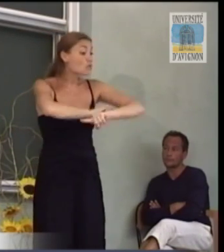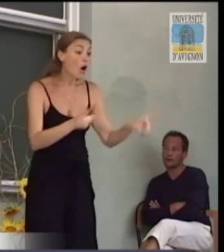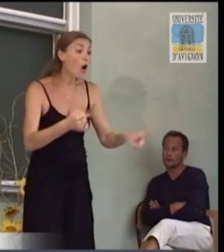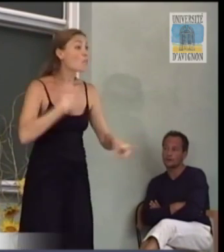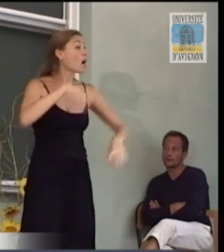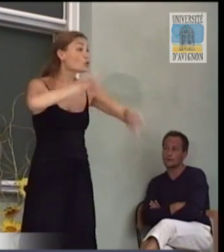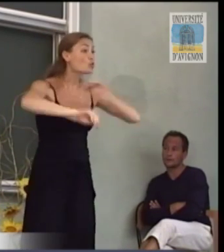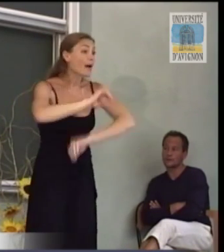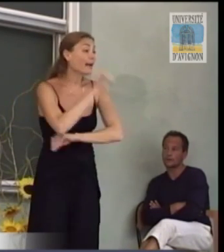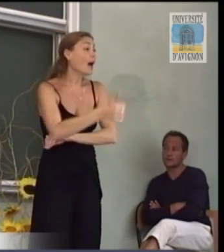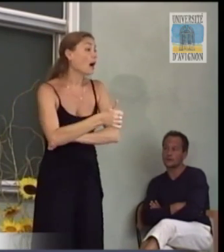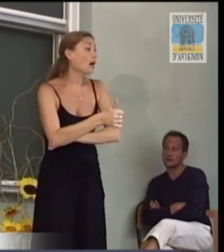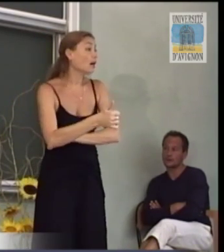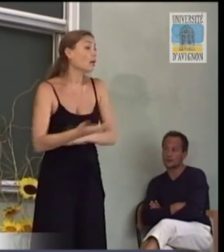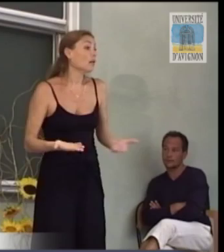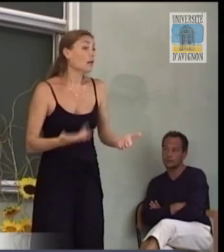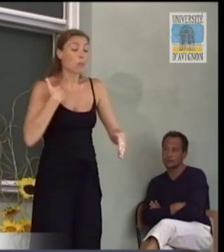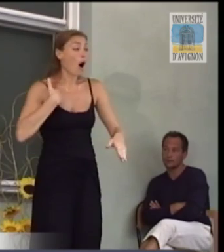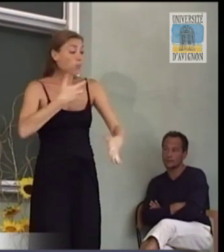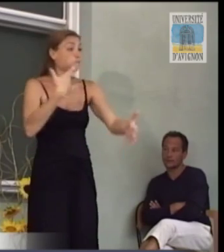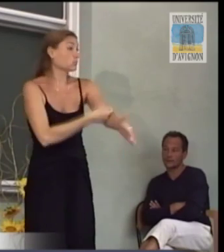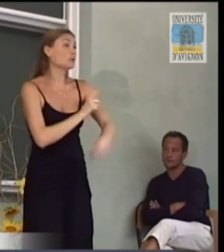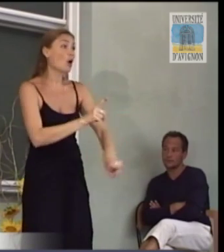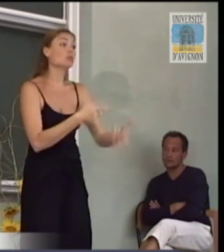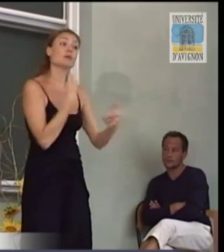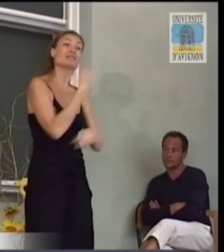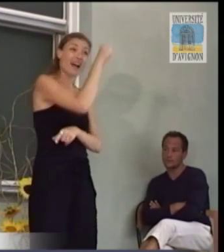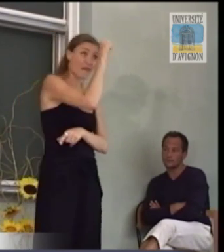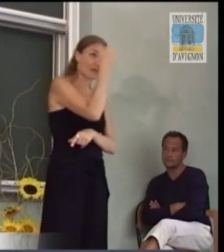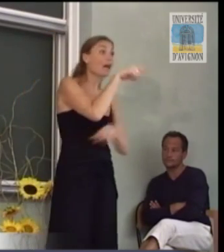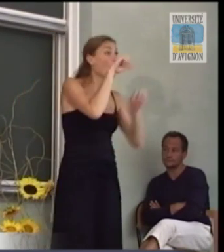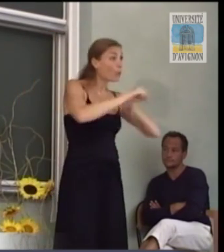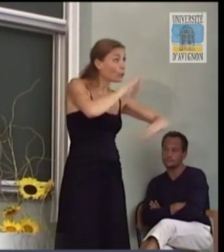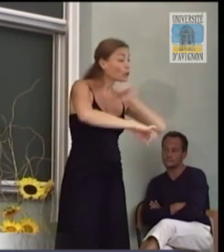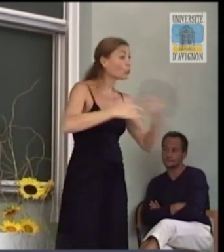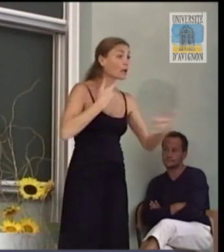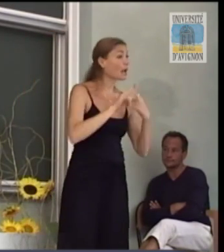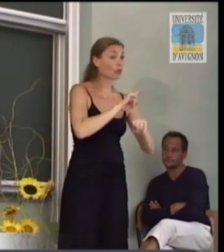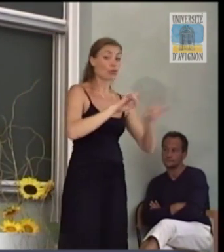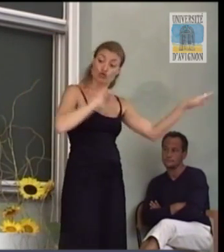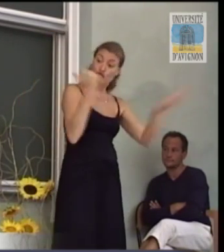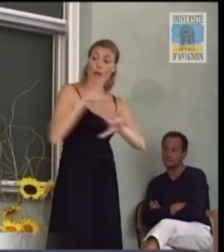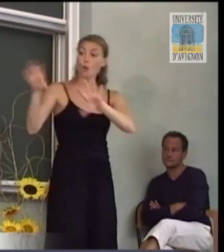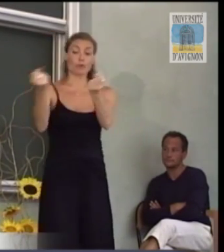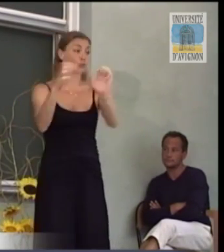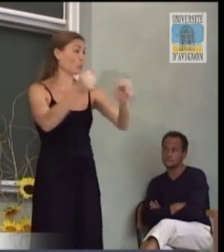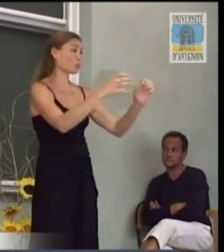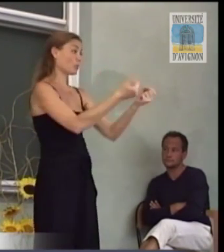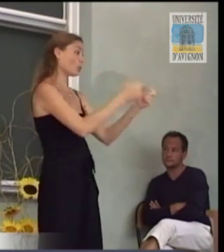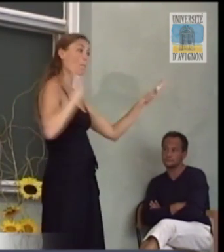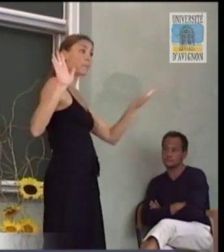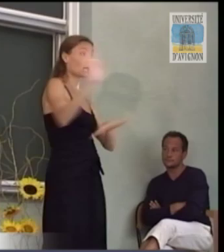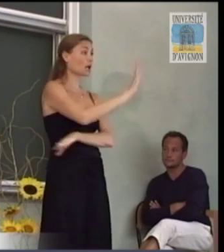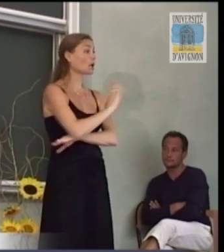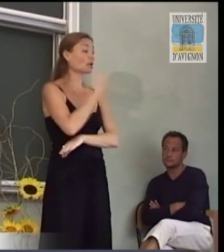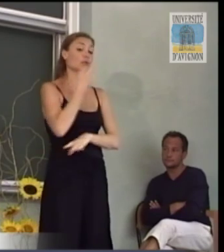des infirmières fassent du théâtre. Chacun son métier. Donc je crois que c'est important aussi de respecter l'autre, justement de lui apporter des